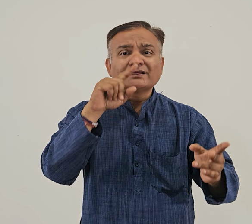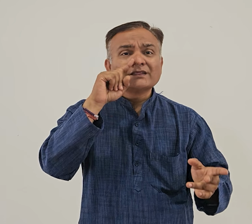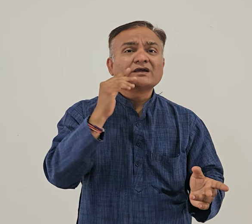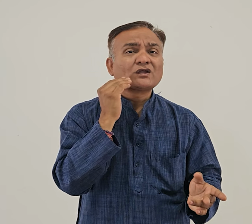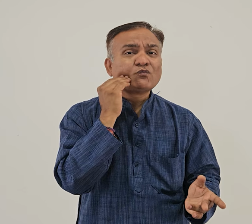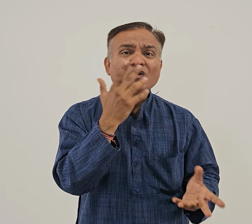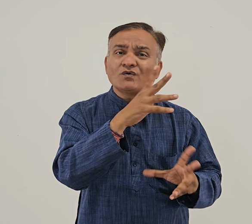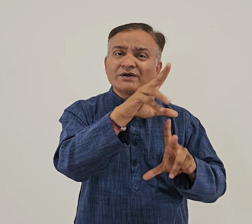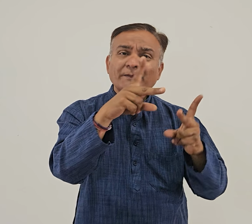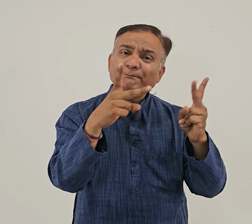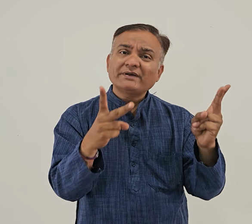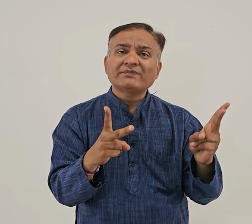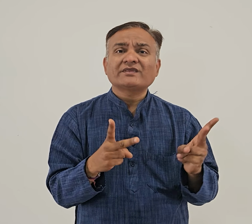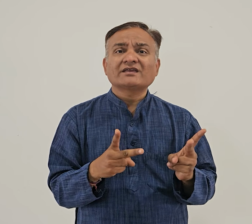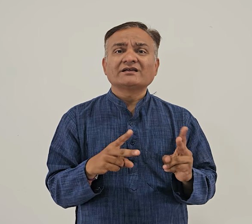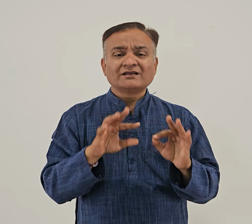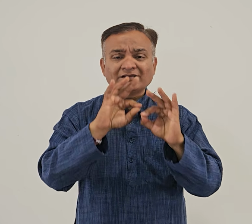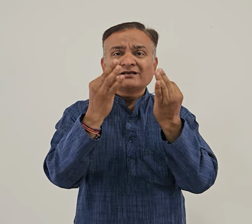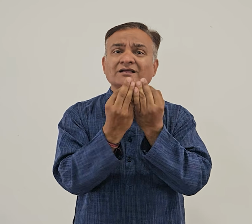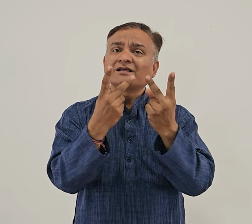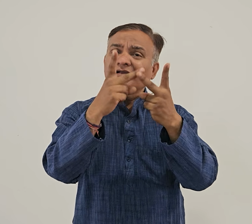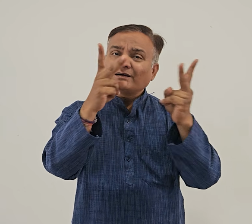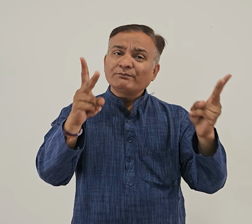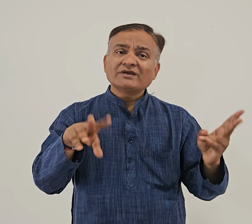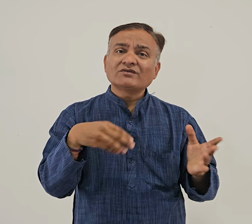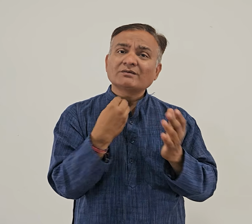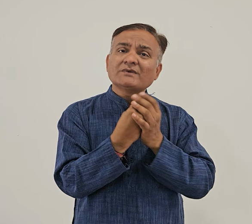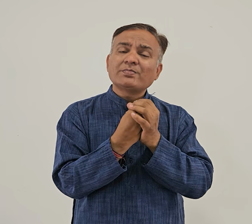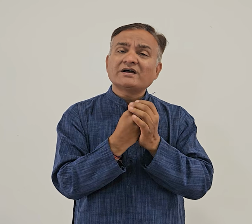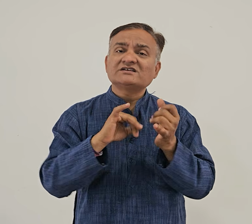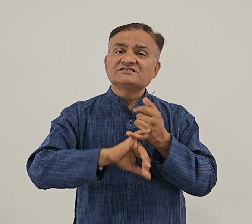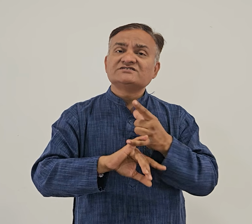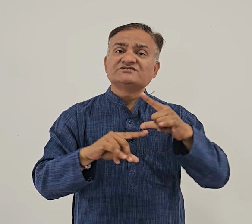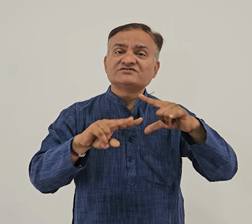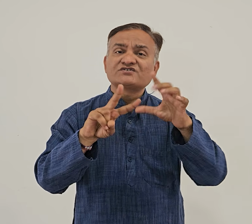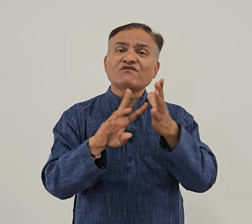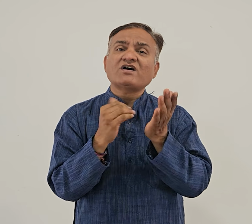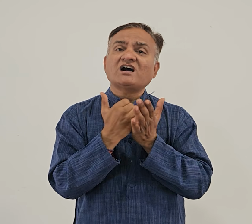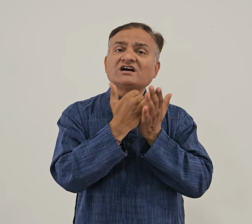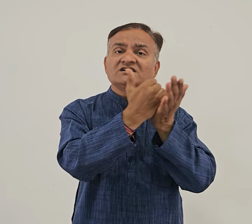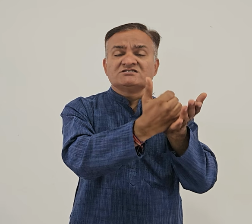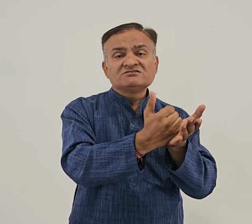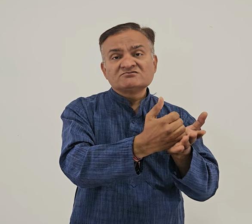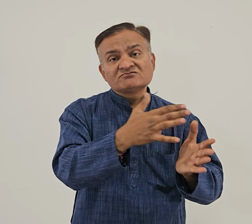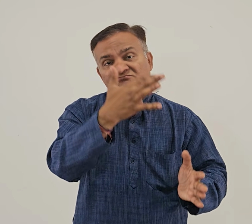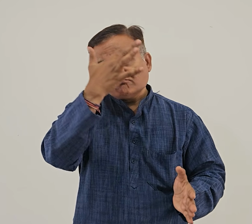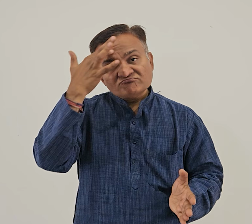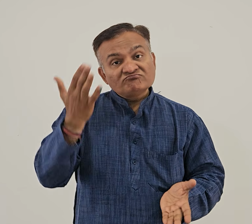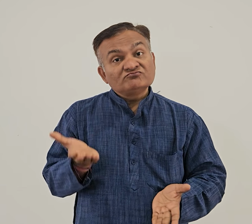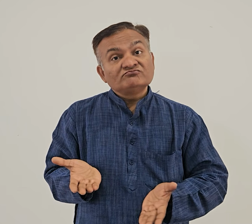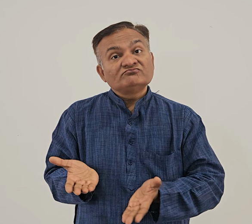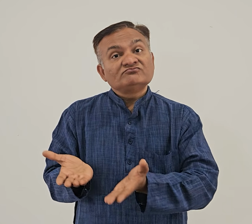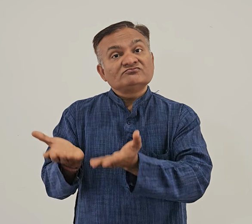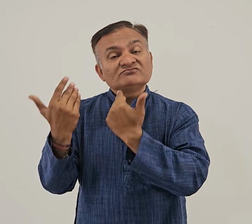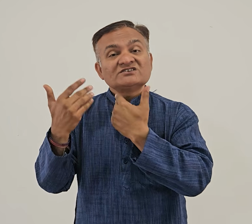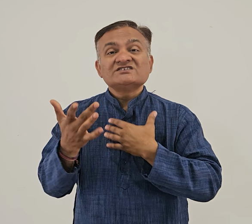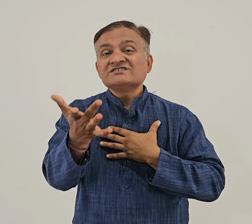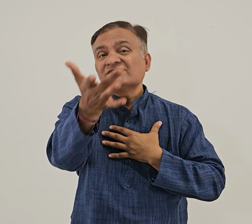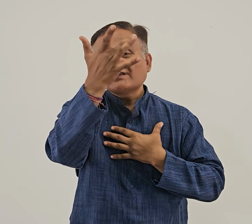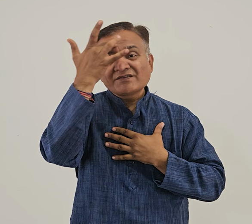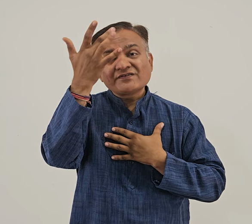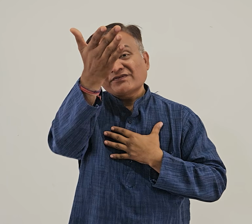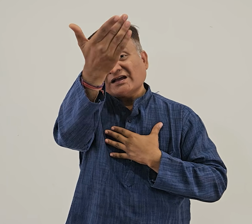ગમે તે આપણે ત્યાં હોય આપણા મેમ્બર્સ, પણ એની સેવા કરે તો કેટલી ઊંચું વાસ્તુ છે. એ સામે એમને એમ જીતાઈ જાય છે.